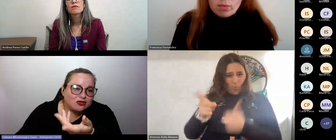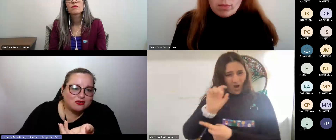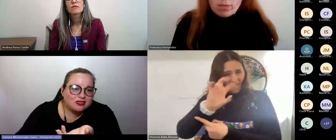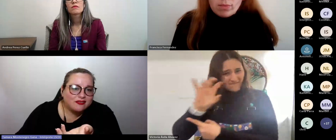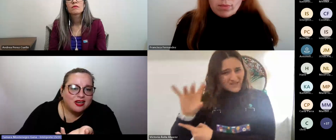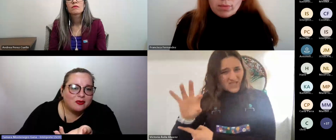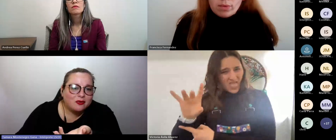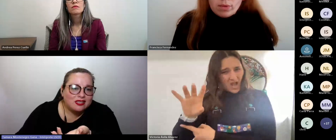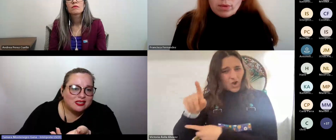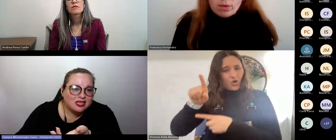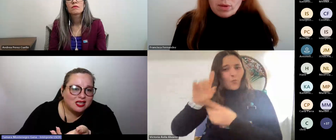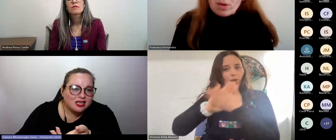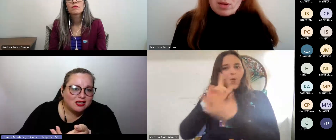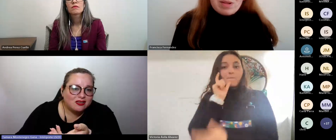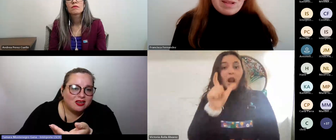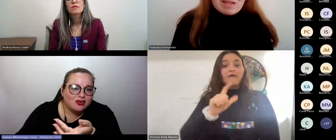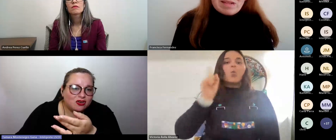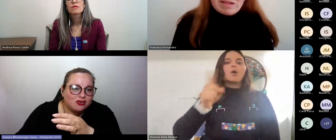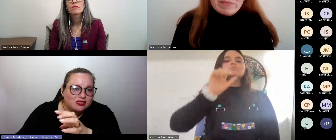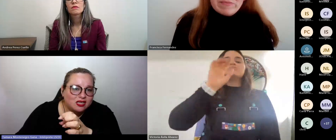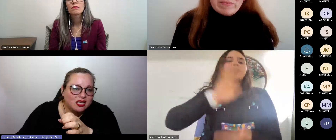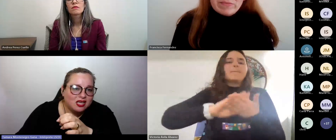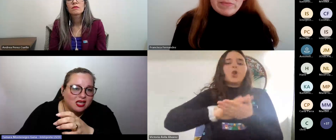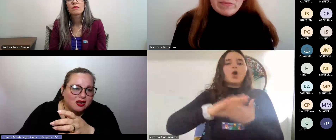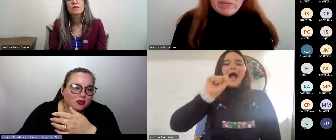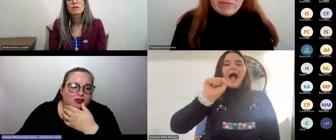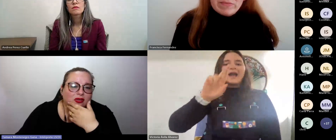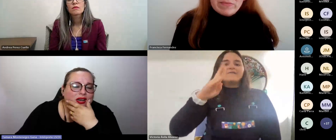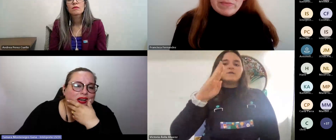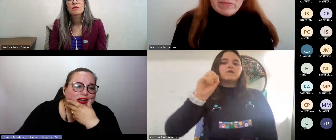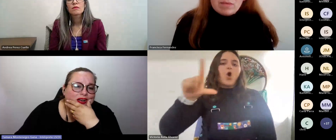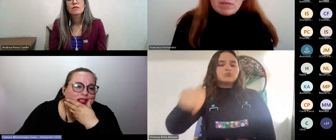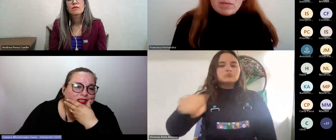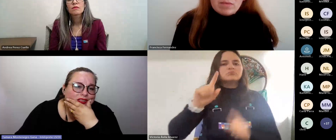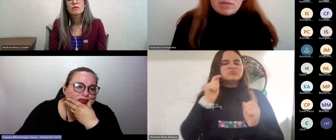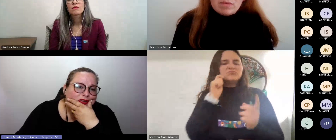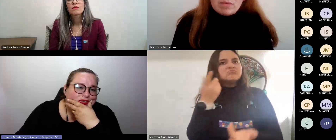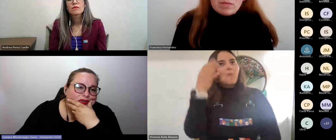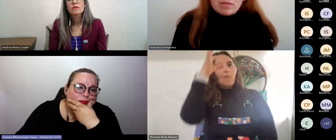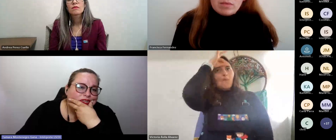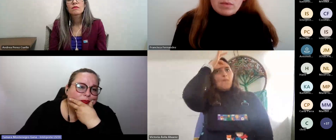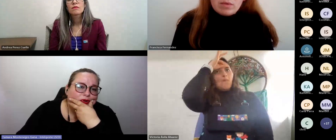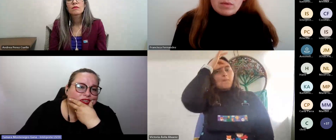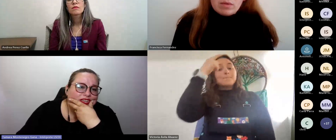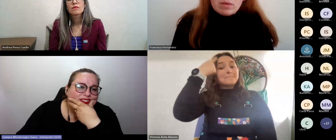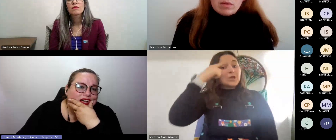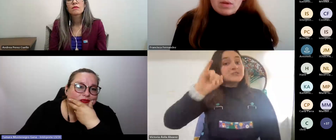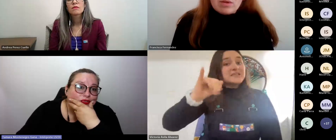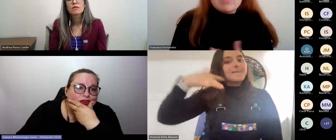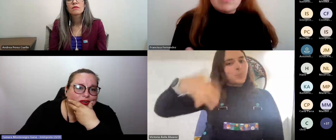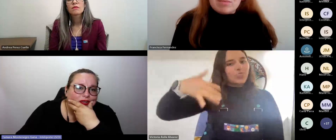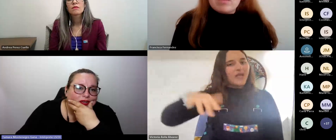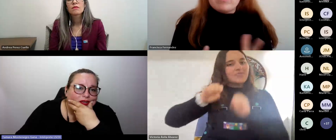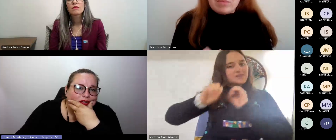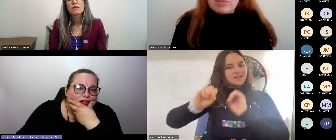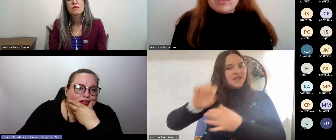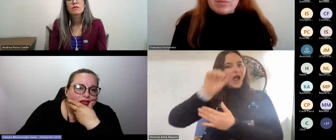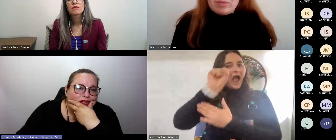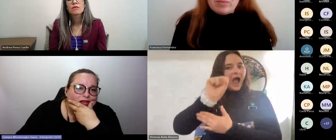el sordo no sabe lengua de señas y no conoce en cuanto al dictológico, por ejemplo, qué es